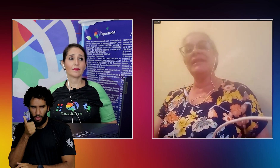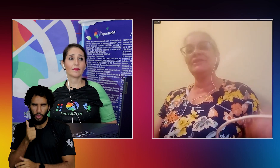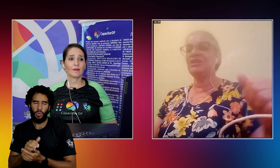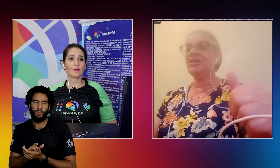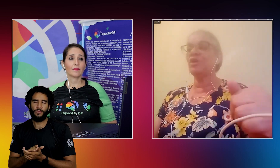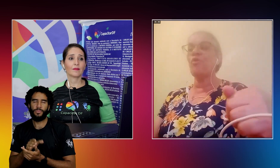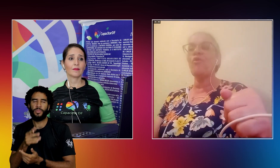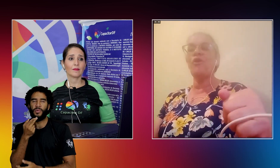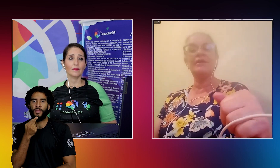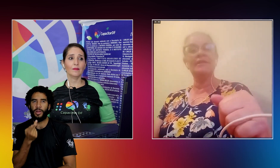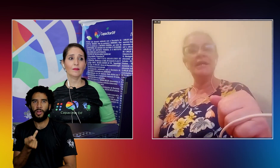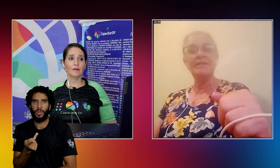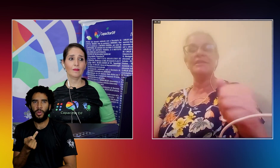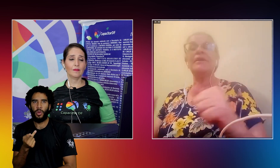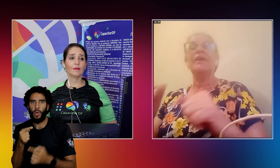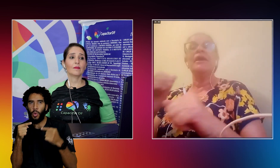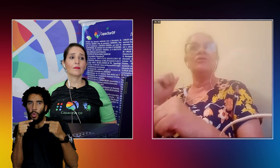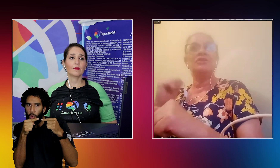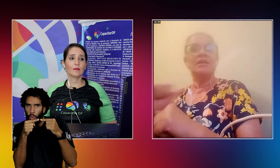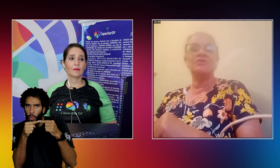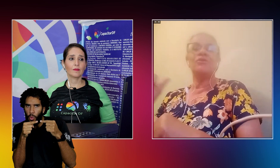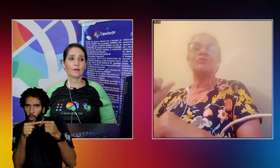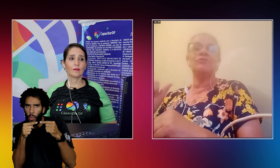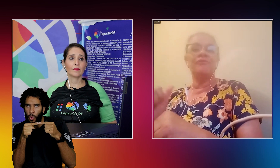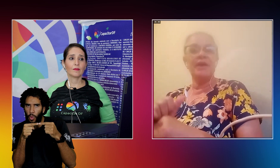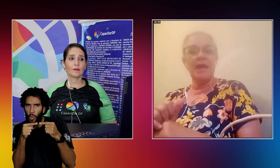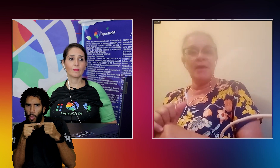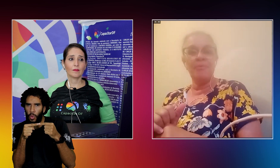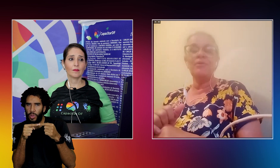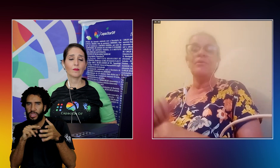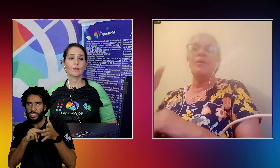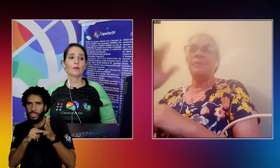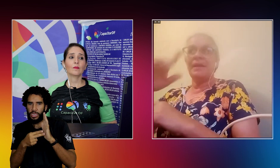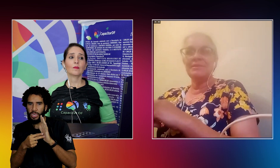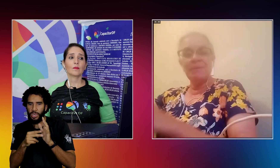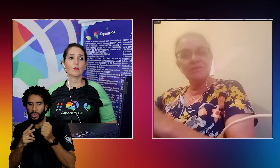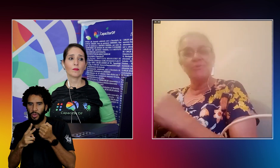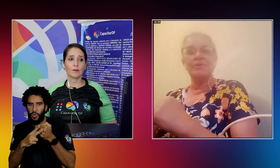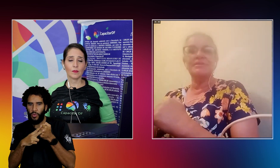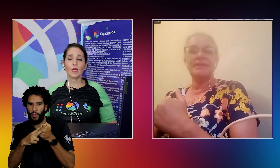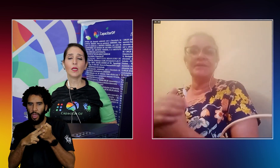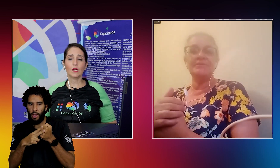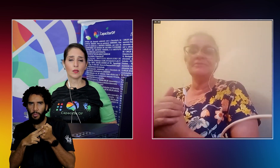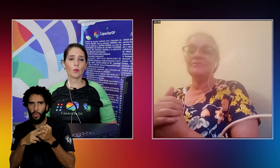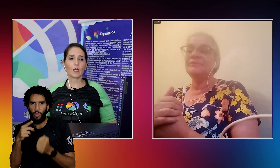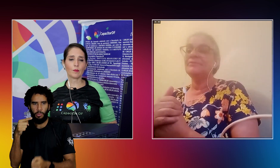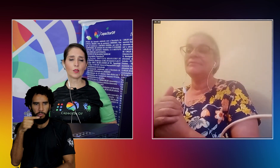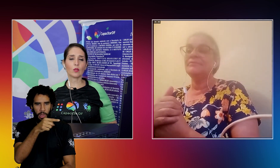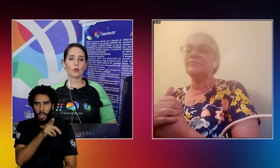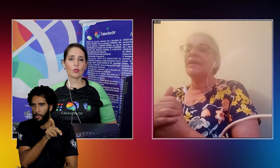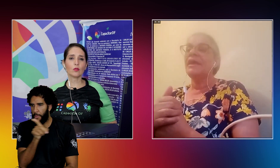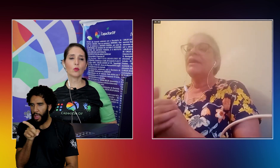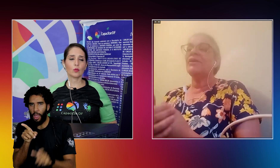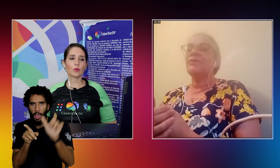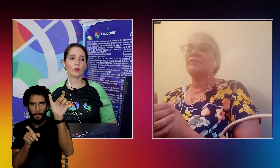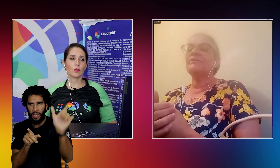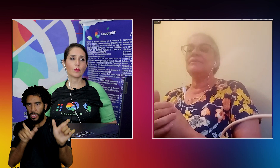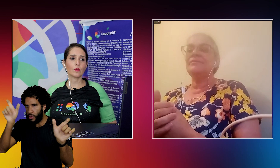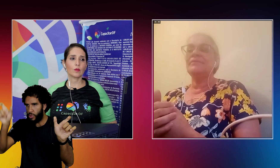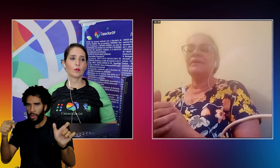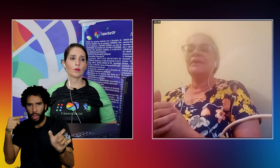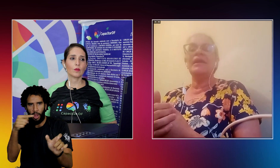fala de concordância, eu direciono o verbo para as pessoas, certo? Isso, para as pessoas do